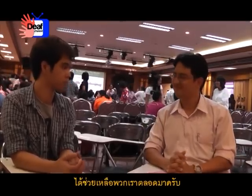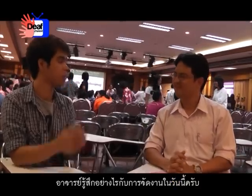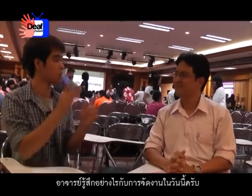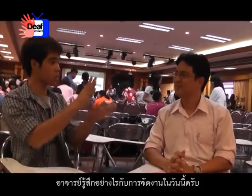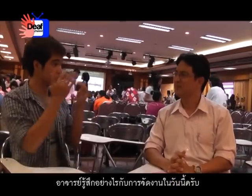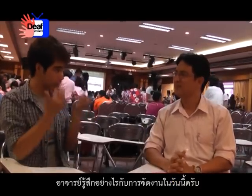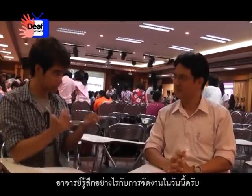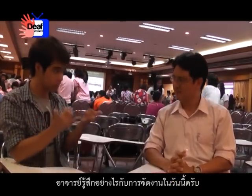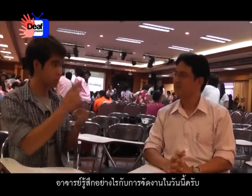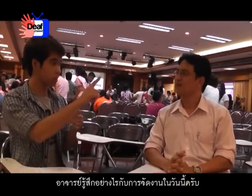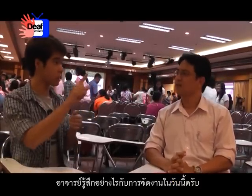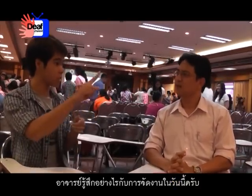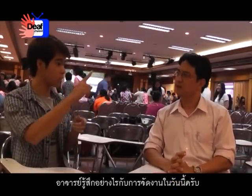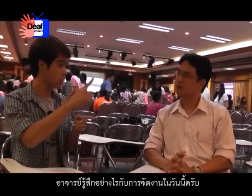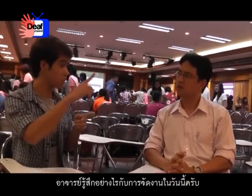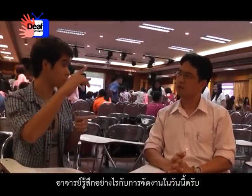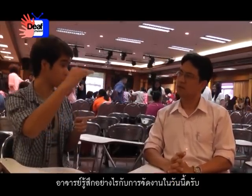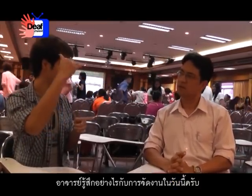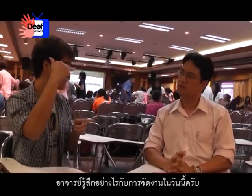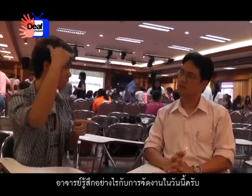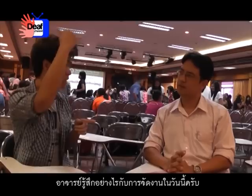แล้วอาจารย์รู้สึกยังไงบ้างครับกับการจัดงานในวันนี้ครับผม